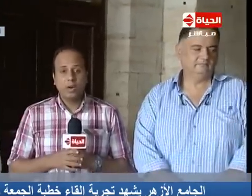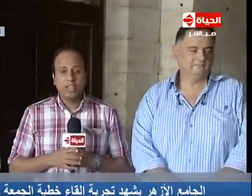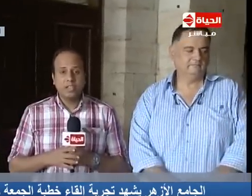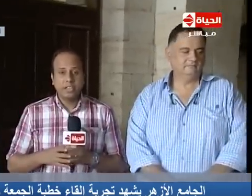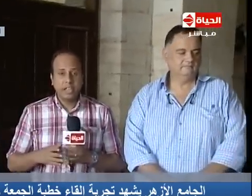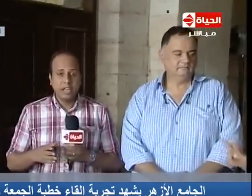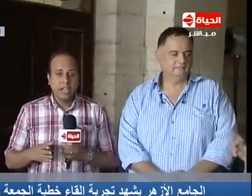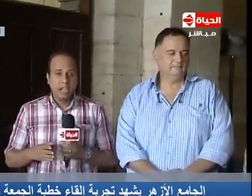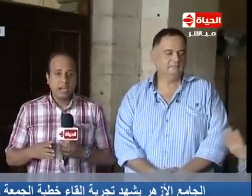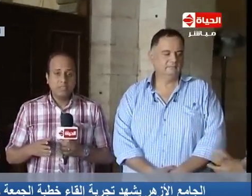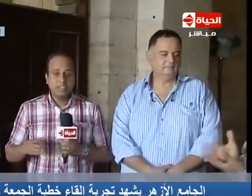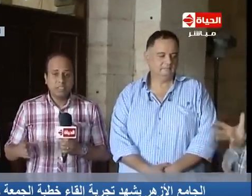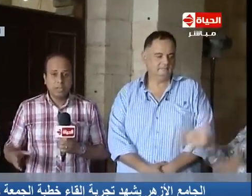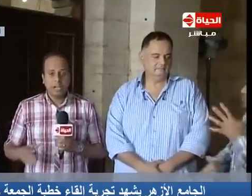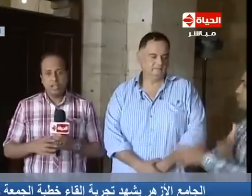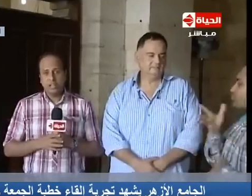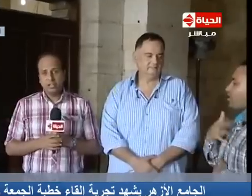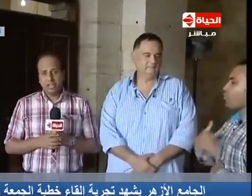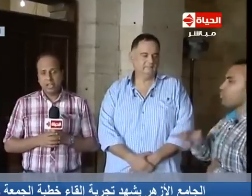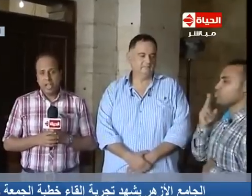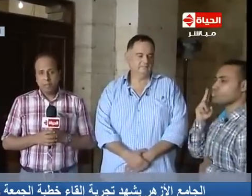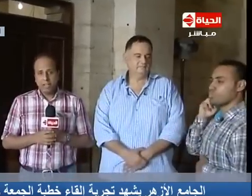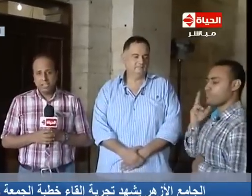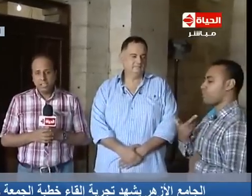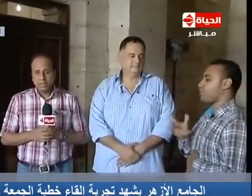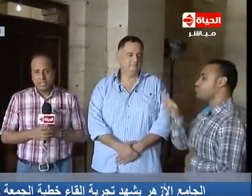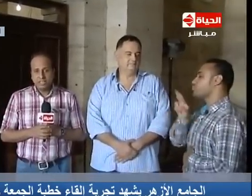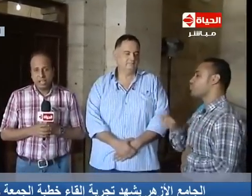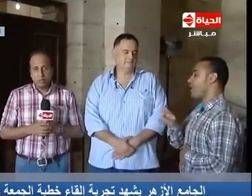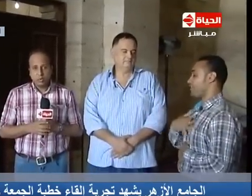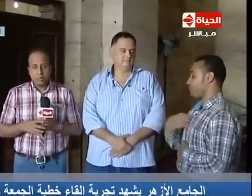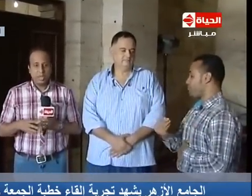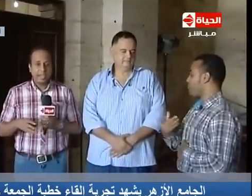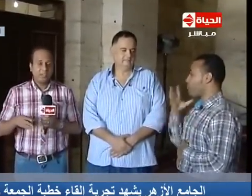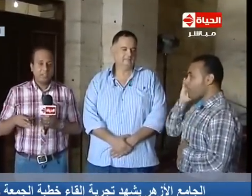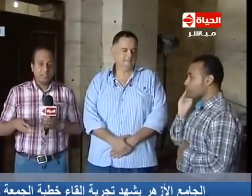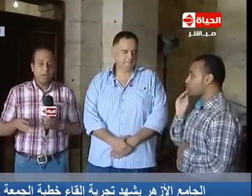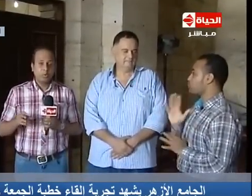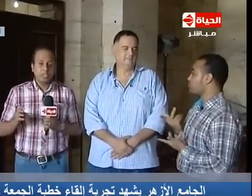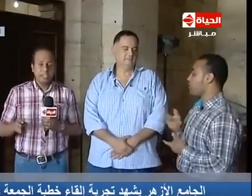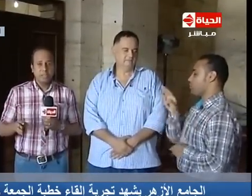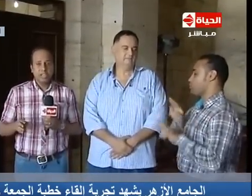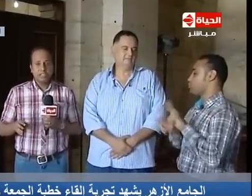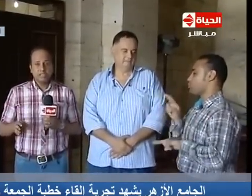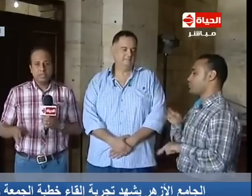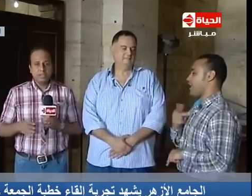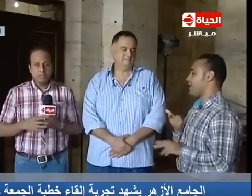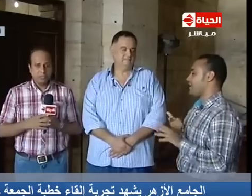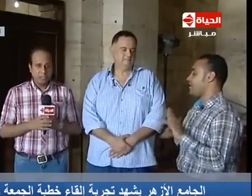وأيضا يعني معرفة انطباع يعني المعنيين بهذا الموضوع وكيفية أو تقييم هذه الفكرة في